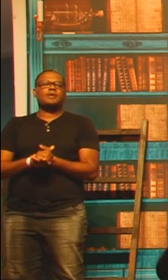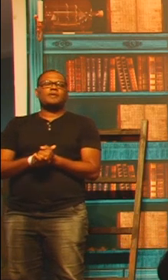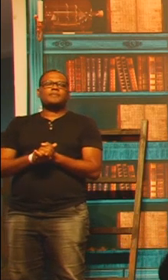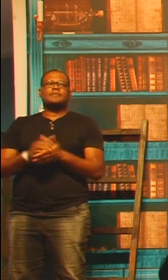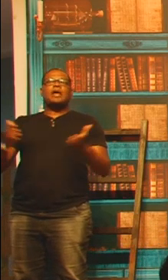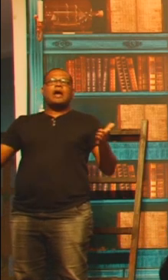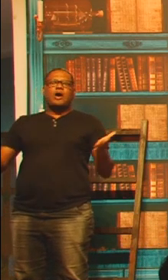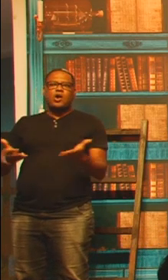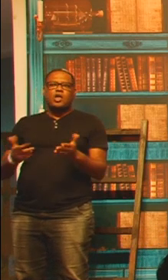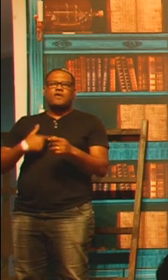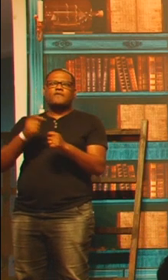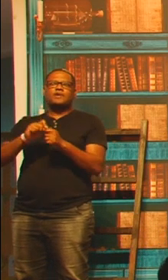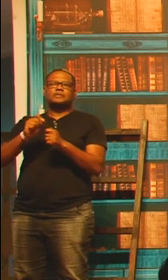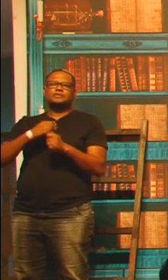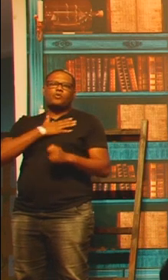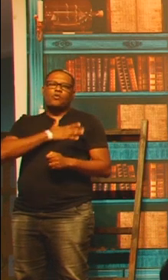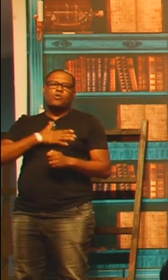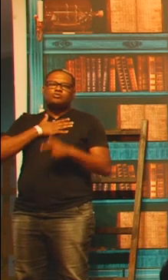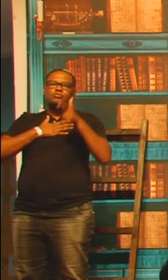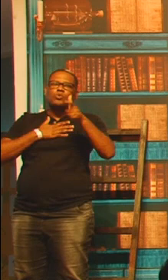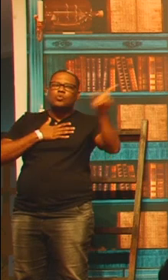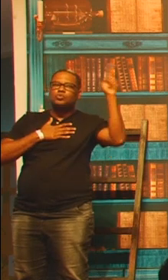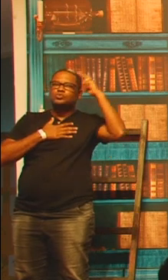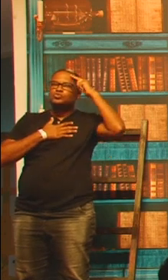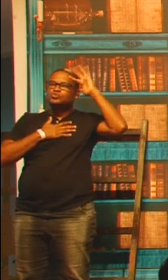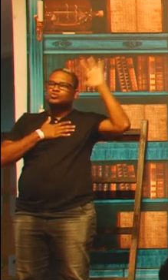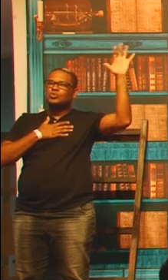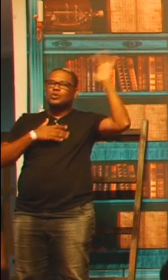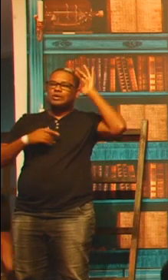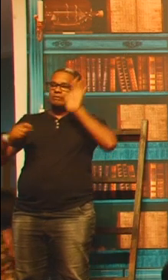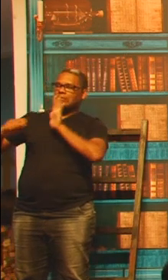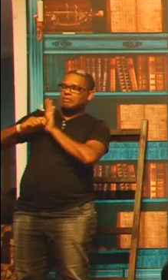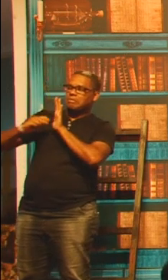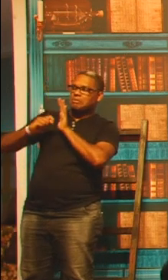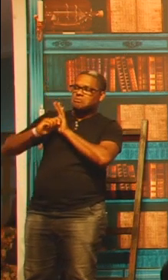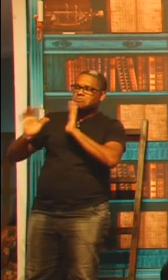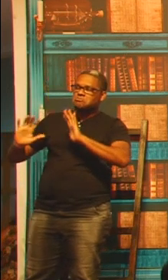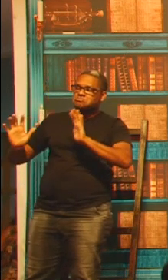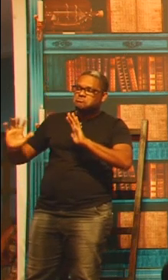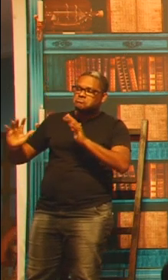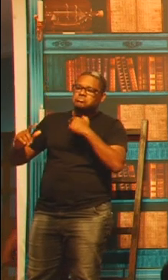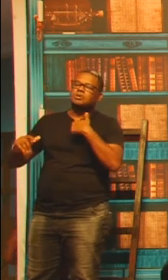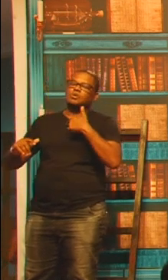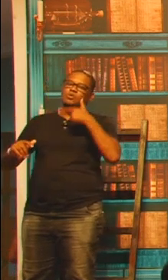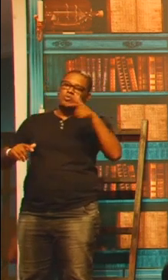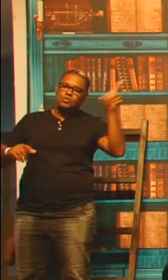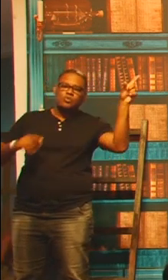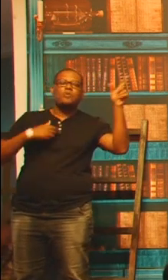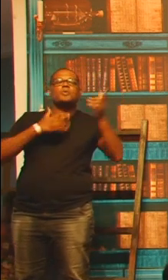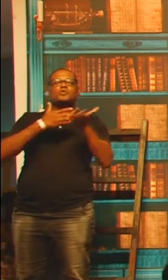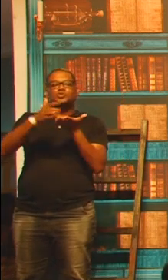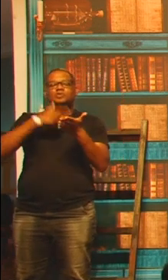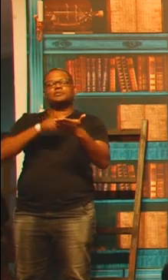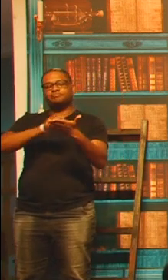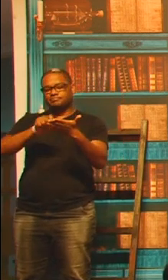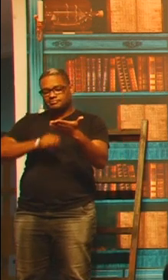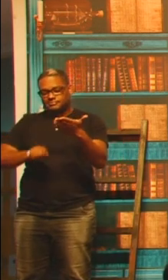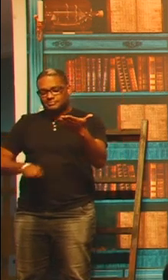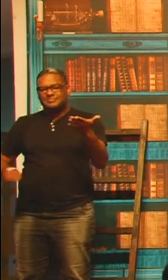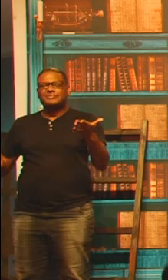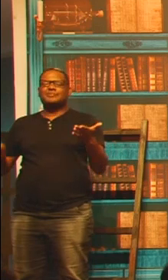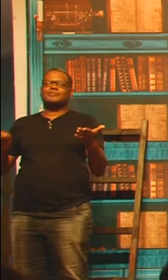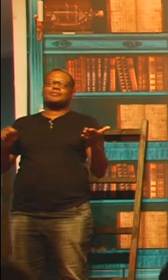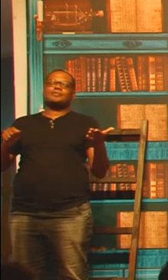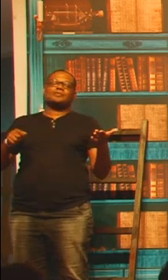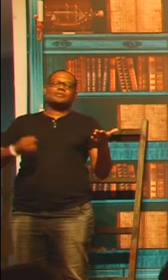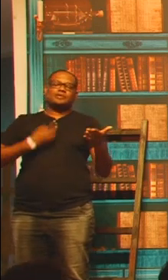disse: agora eu vou fazer o que eu gosto, já que ninguém vai me cobrar mais nada, né? Aí fui escrever e aí